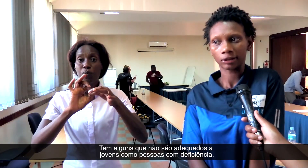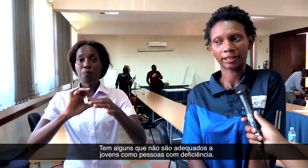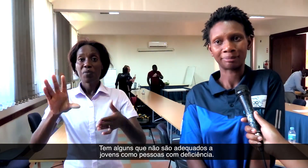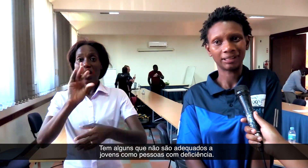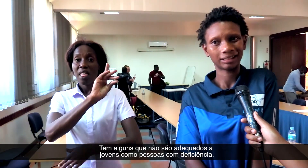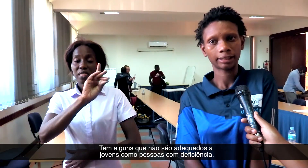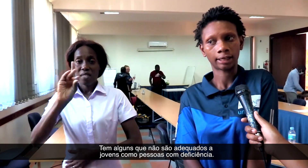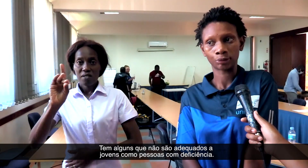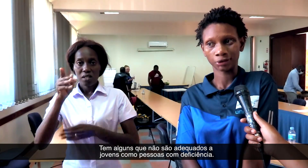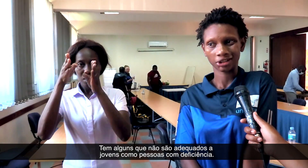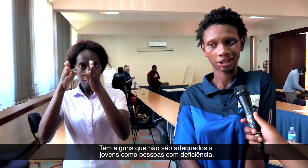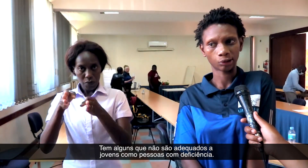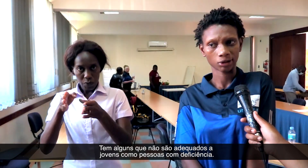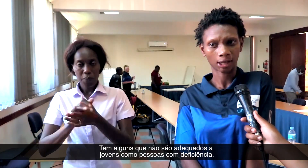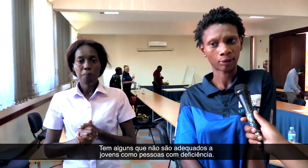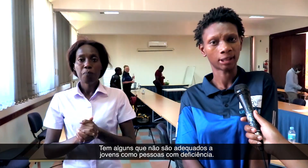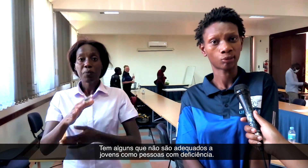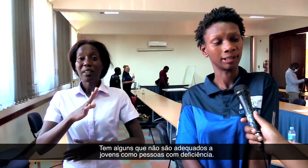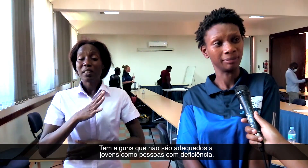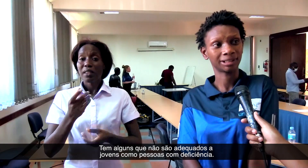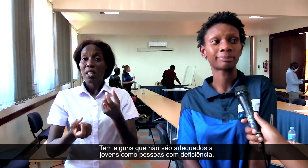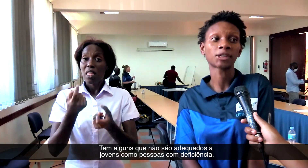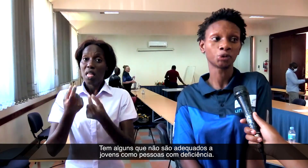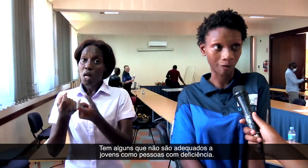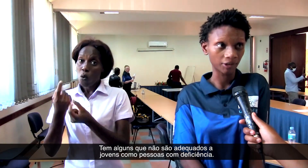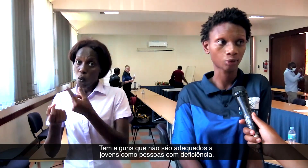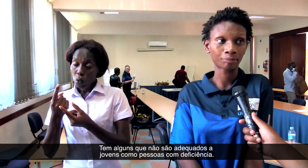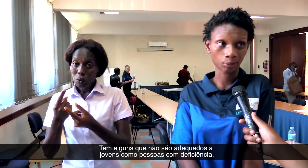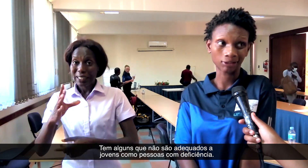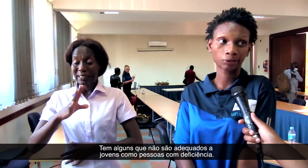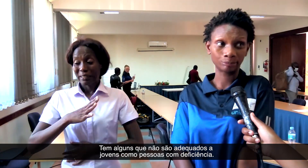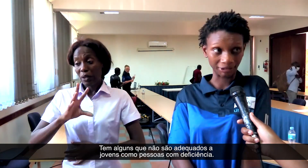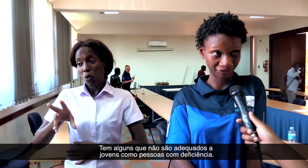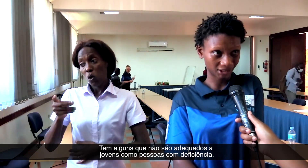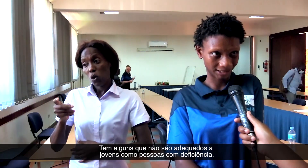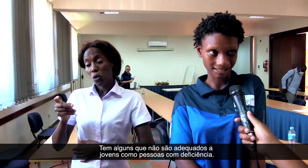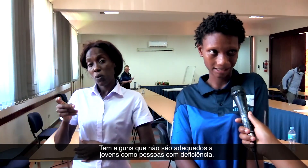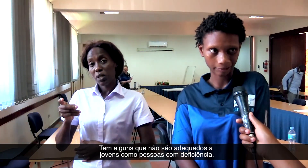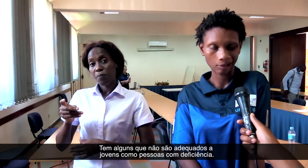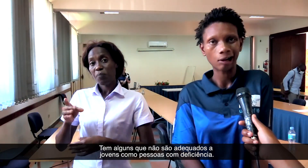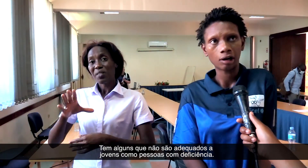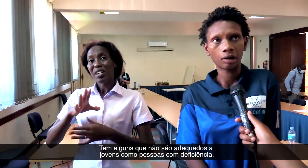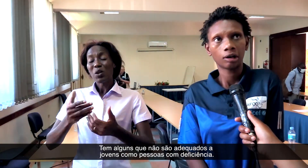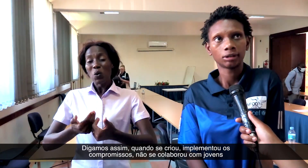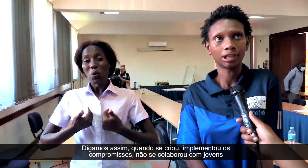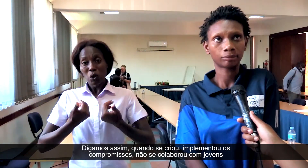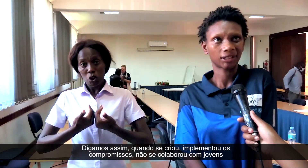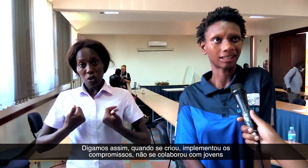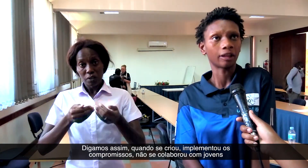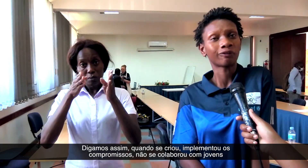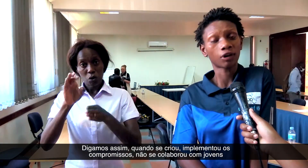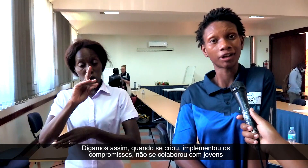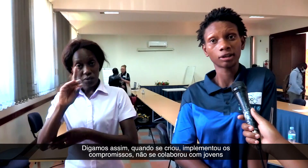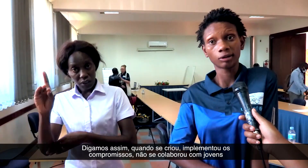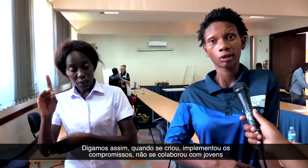Mas, concretamente, tem alguns que não estão adequadamente para jovens com pessoas com deficiência. Digamos